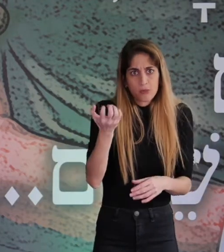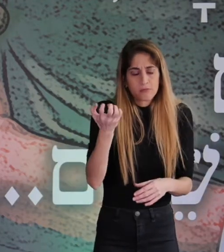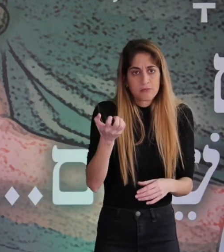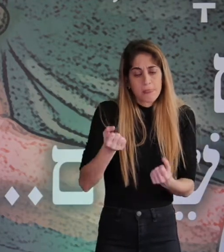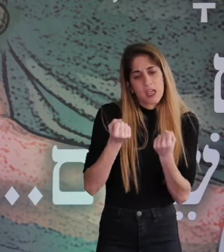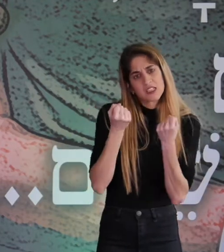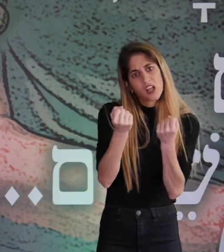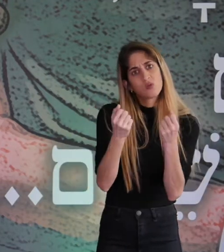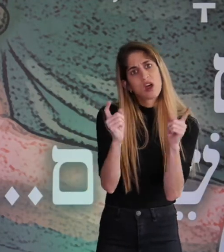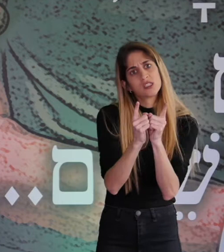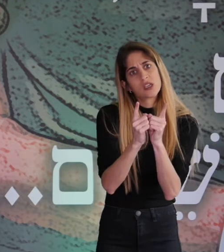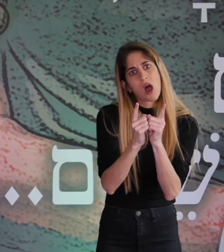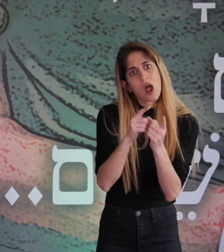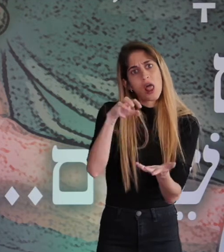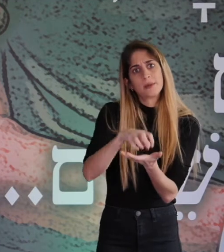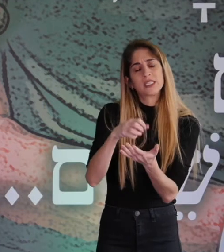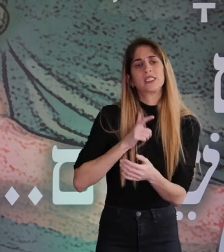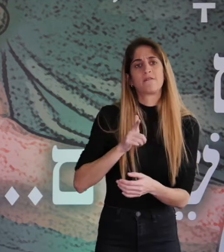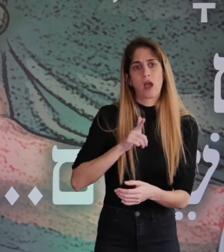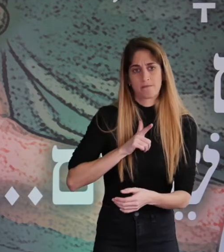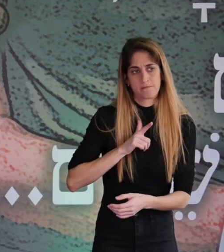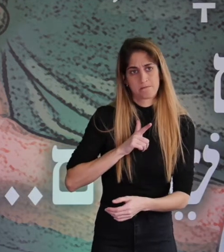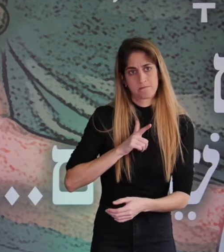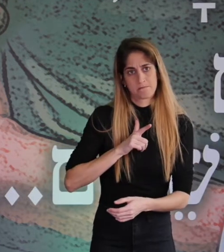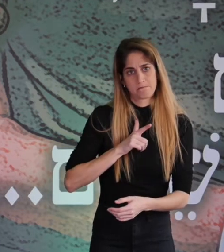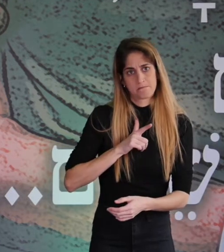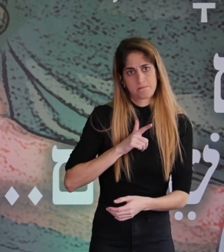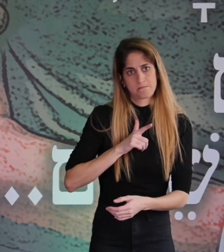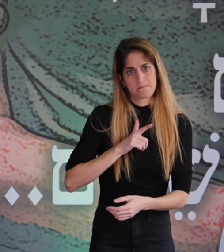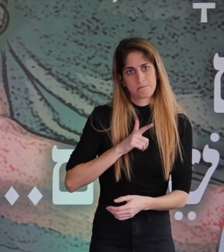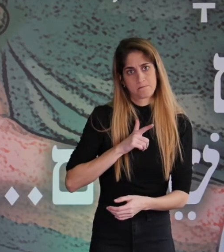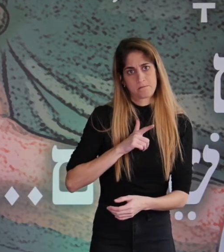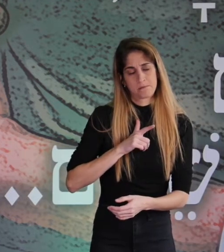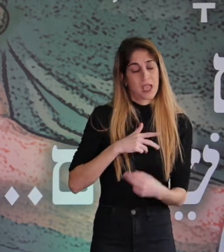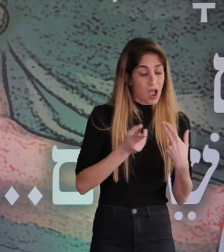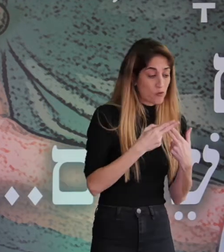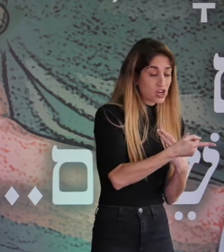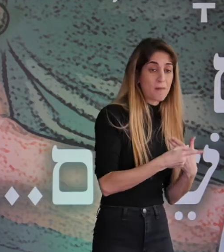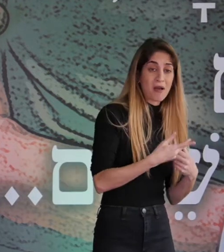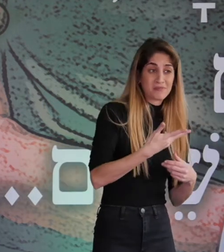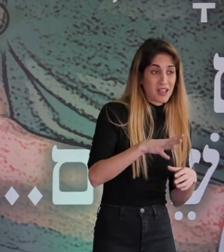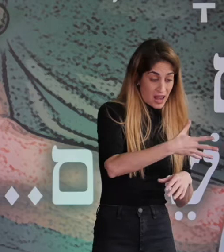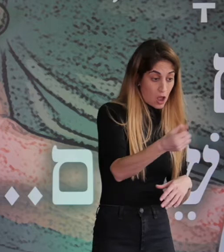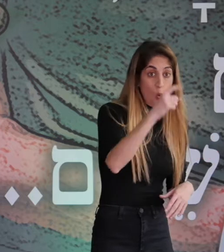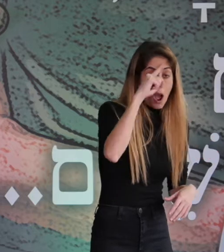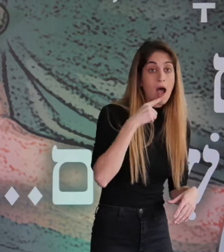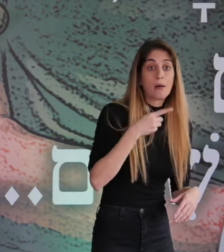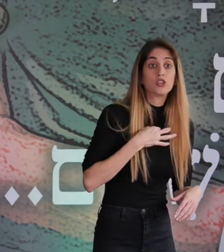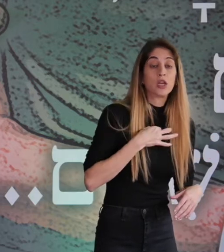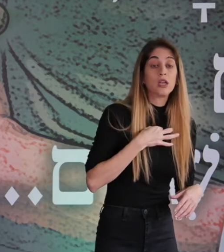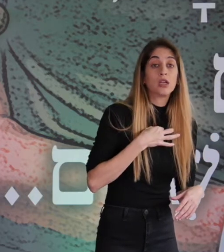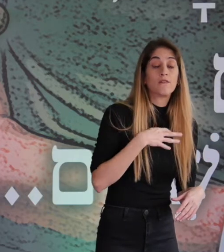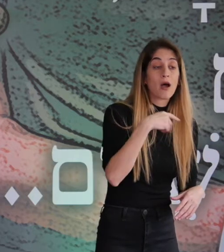קצר לבסיס הצבאי, קרוב שם, הורידו את אבא שלי ואמרו לו ללכת